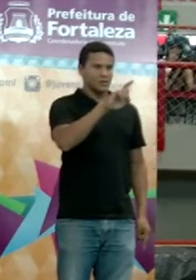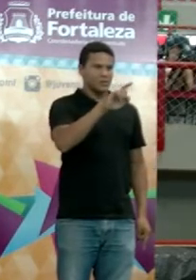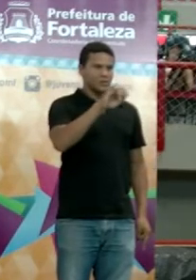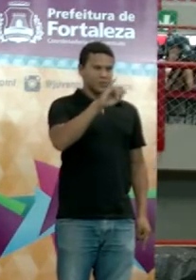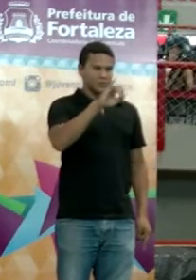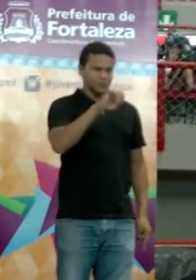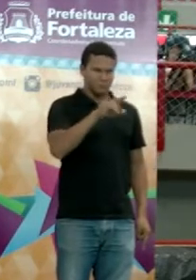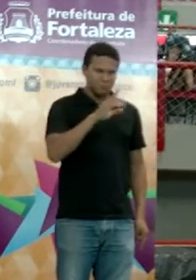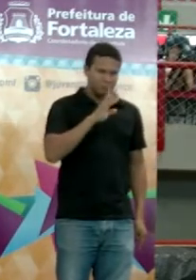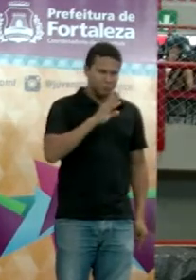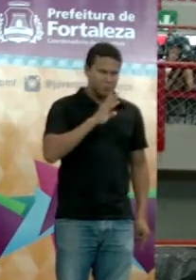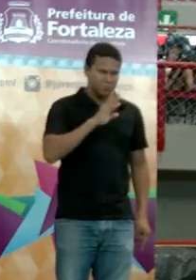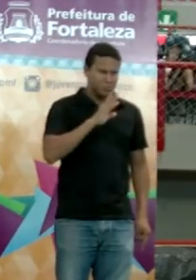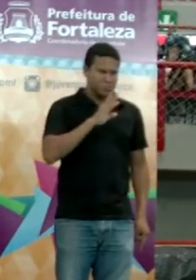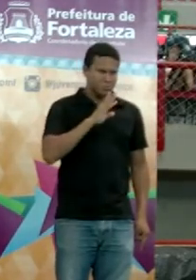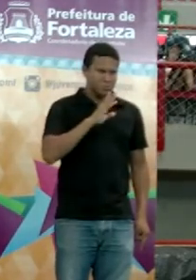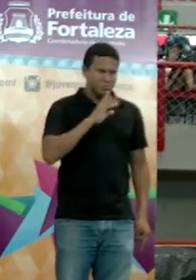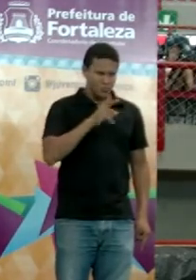Vocês sabem o que é trapézio?